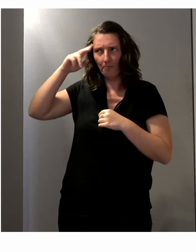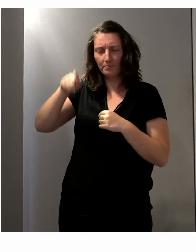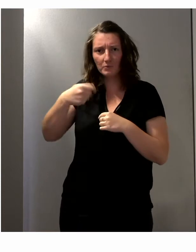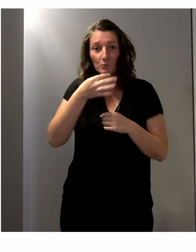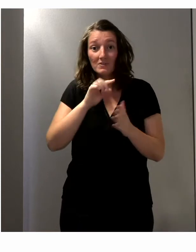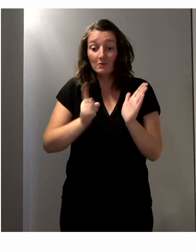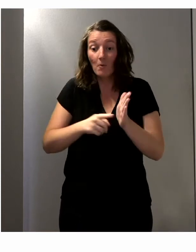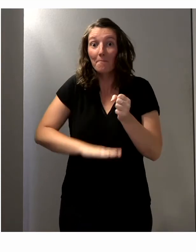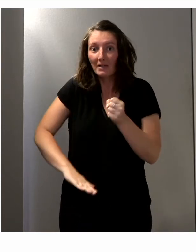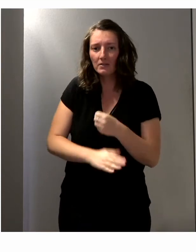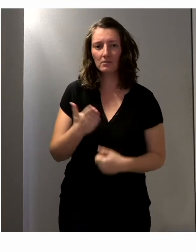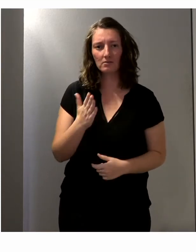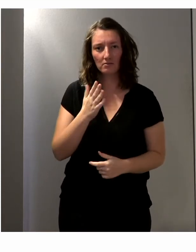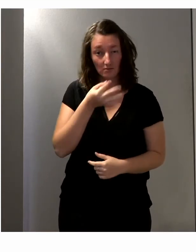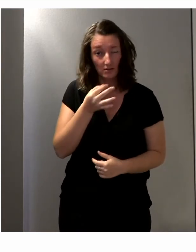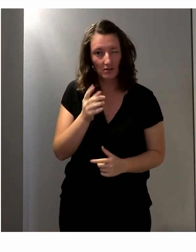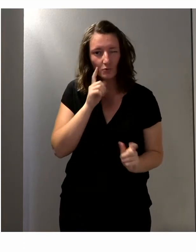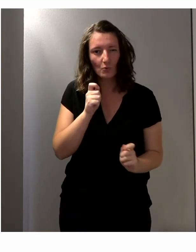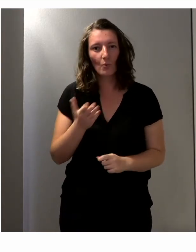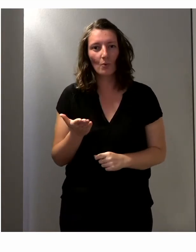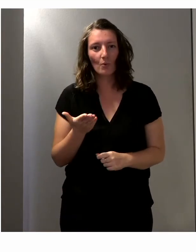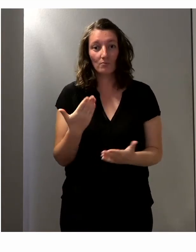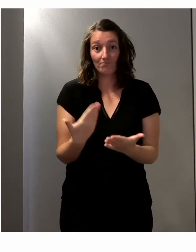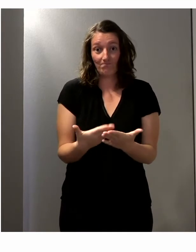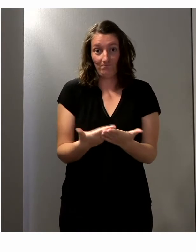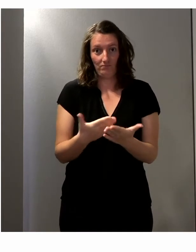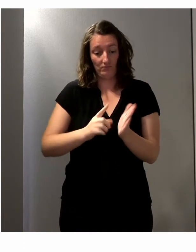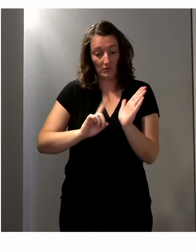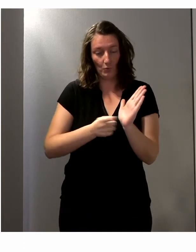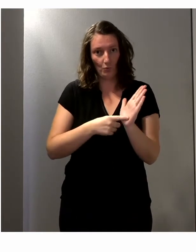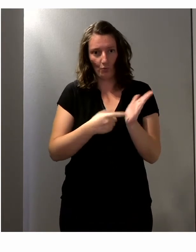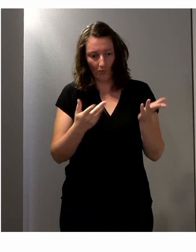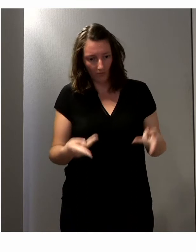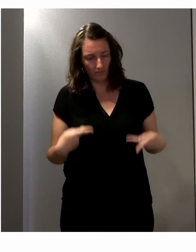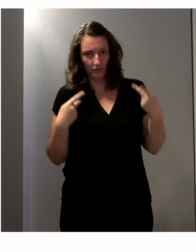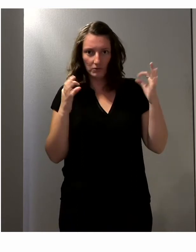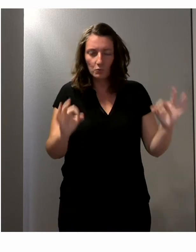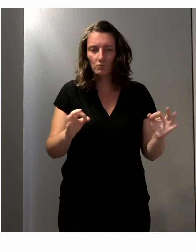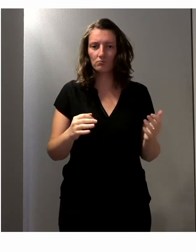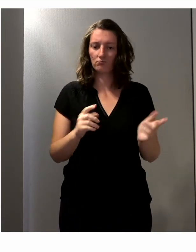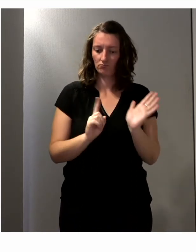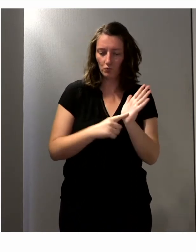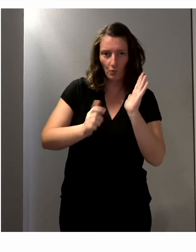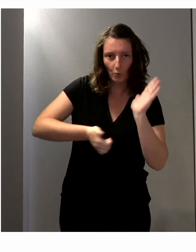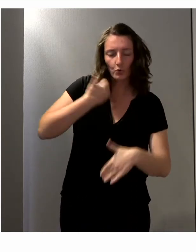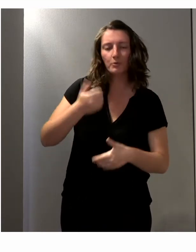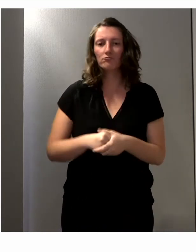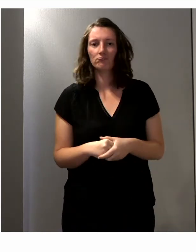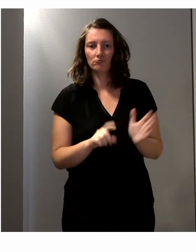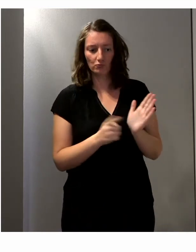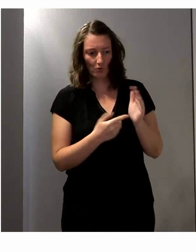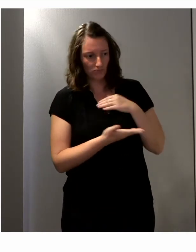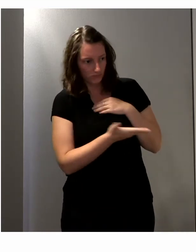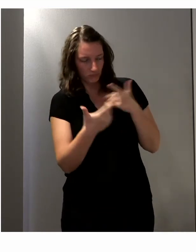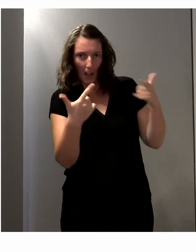de droits fondamentaux, en particulier les droits à la dignité, à l'autonomie, à la liberté de faire